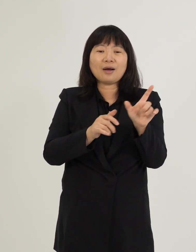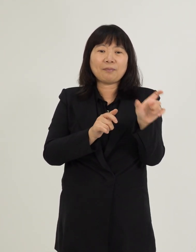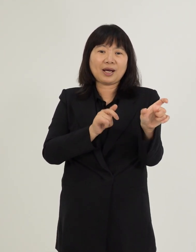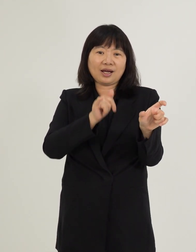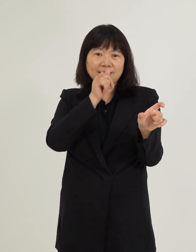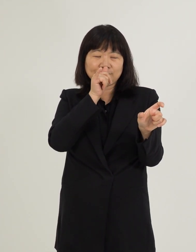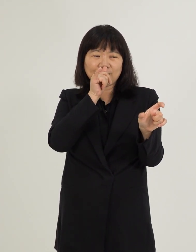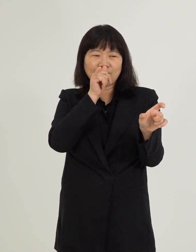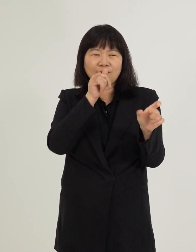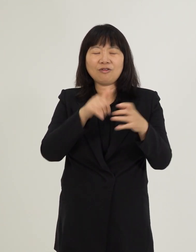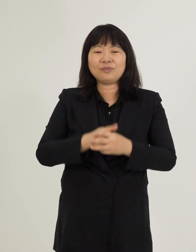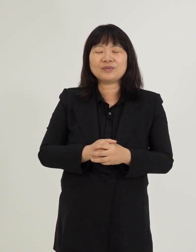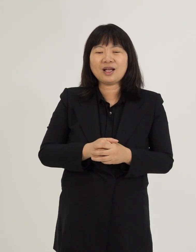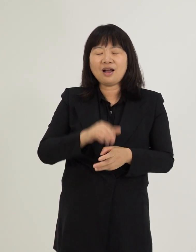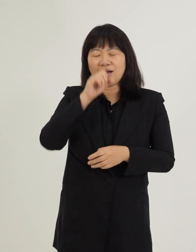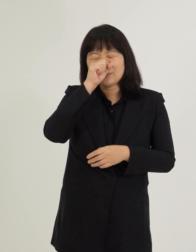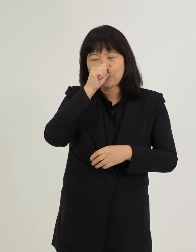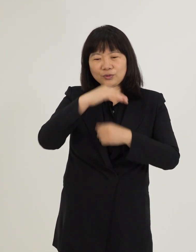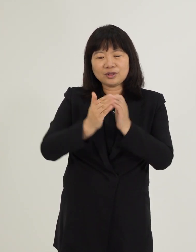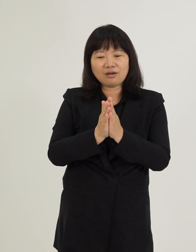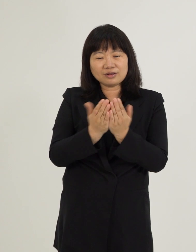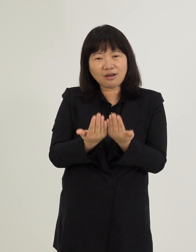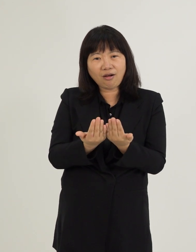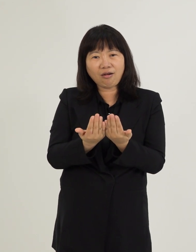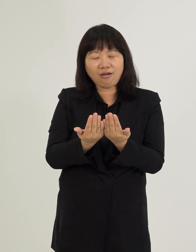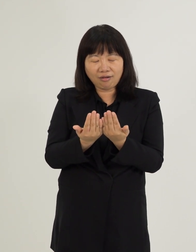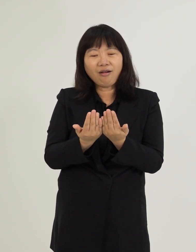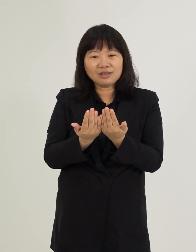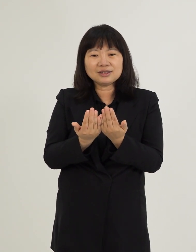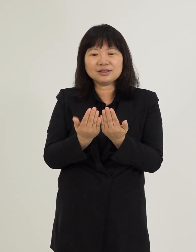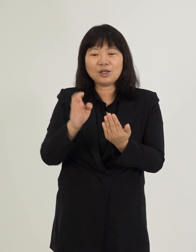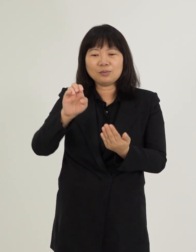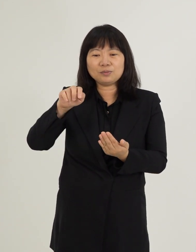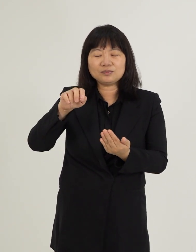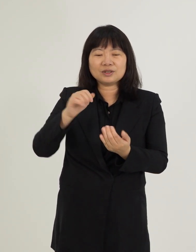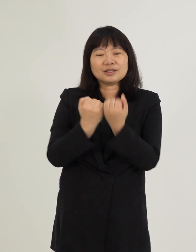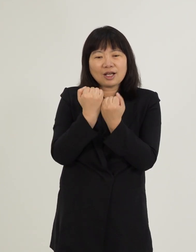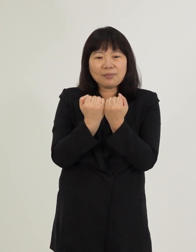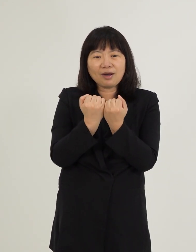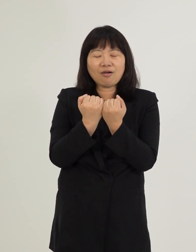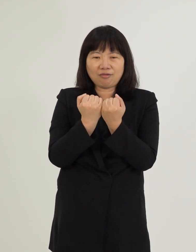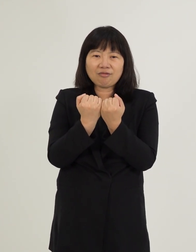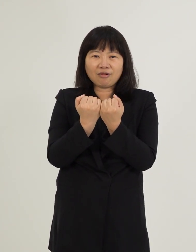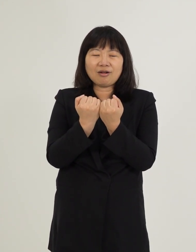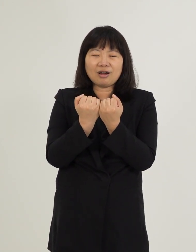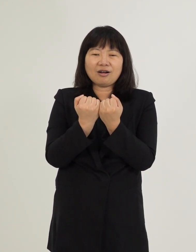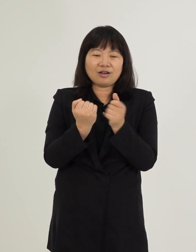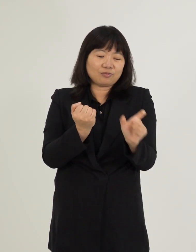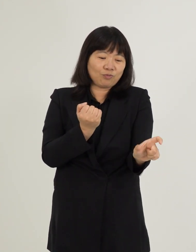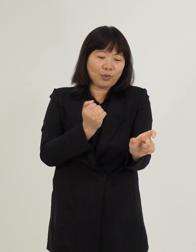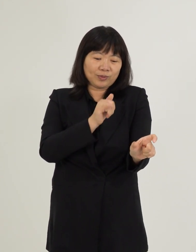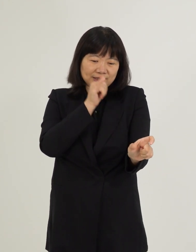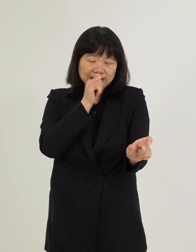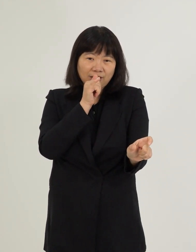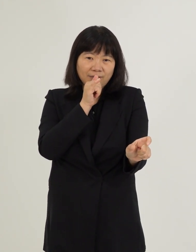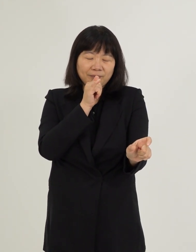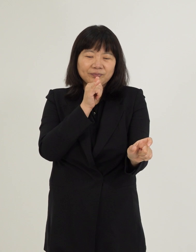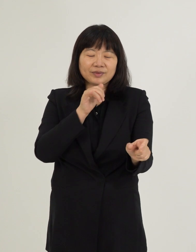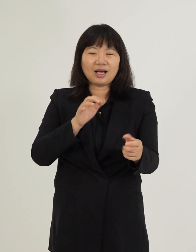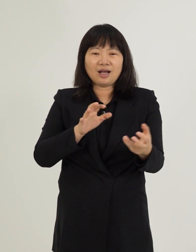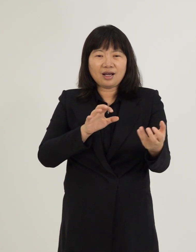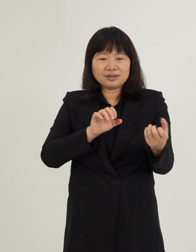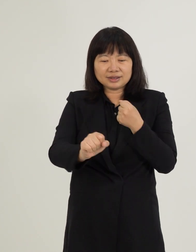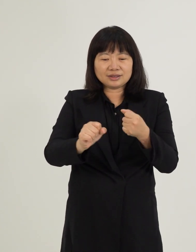풋노트를 보세요. 좋은 성경은 풋노트가 있어요. 맨 밑에 보시면